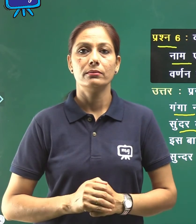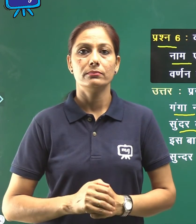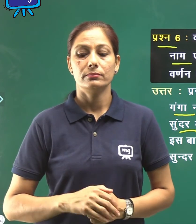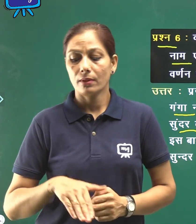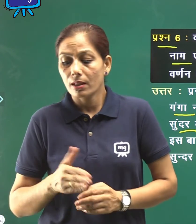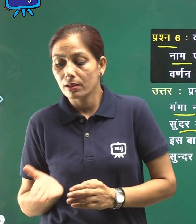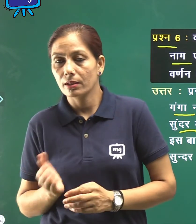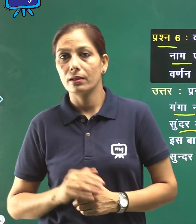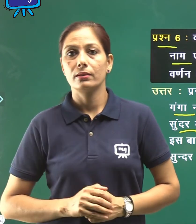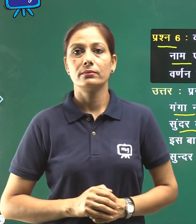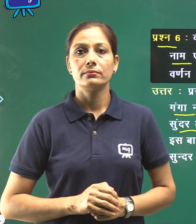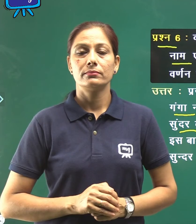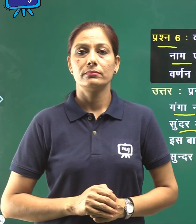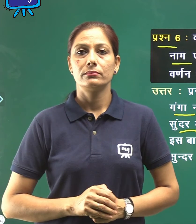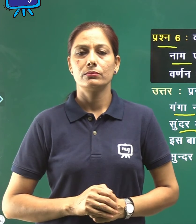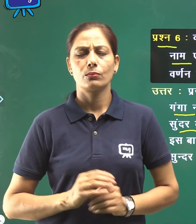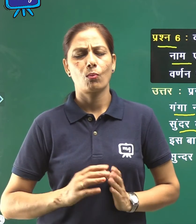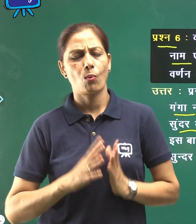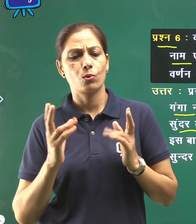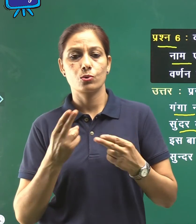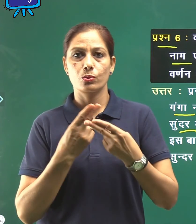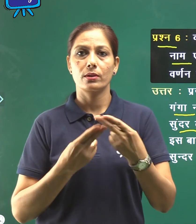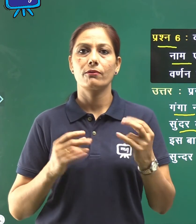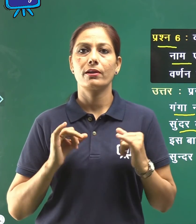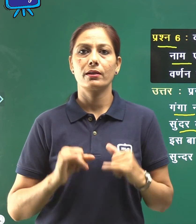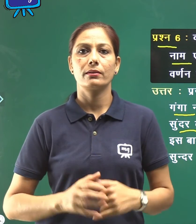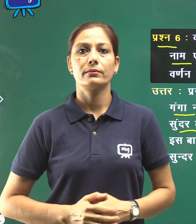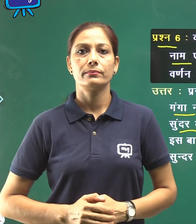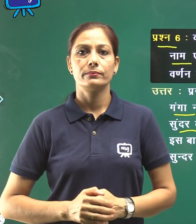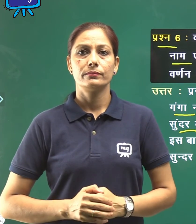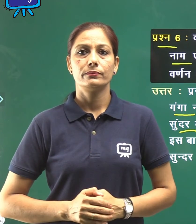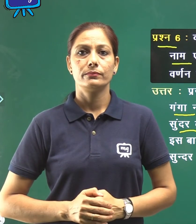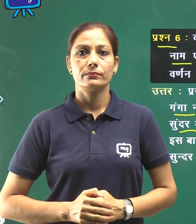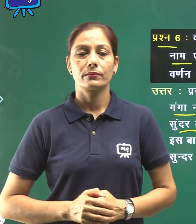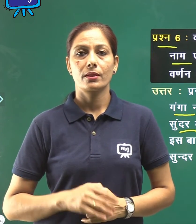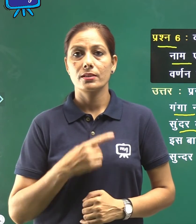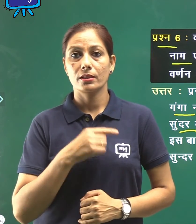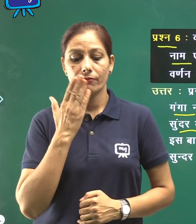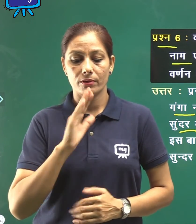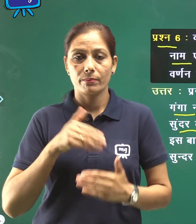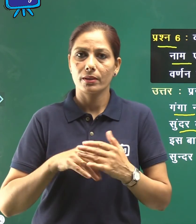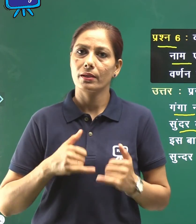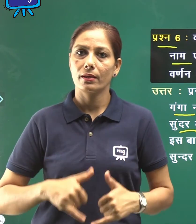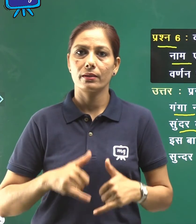तट का बहुत सुंदर वर्णन इस कविता में किया है।